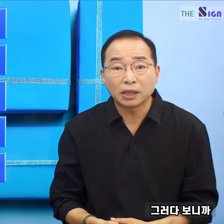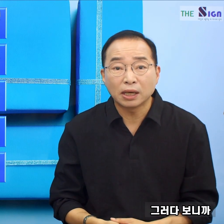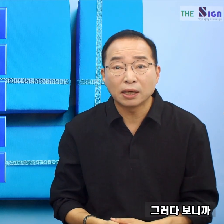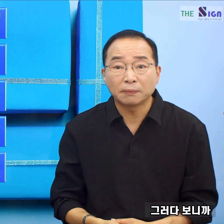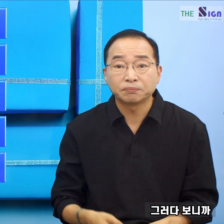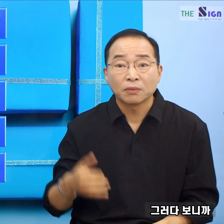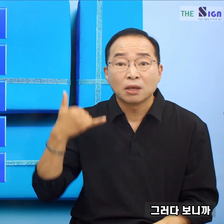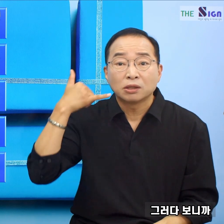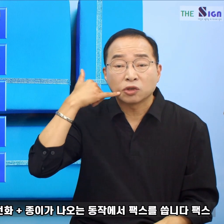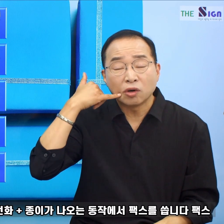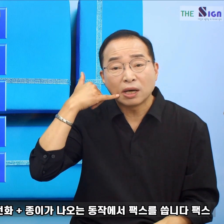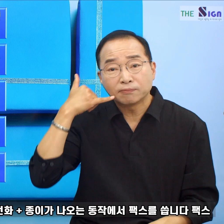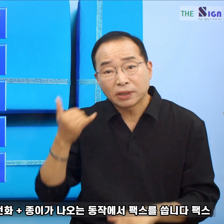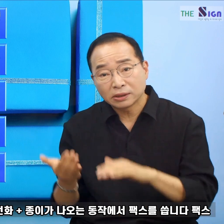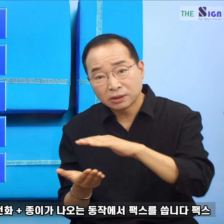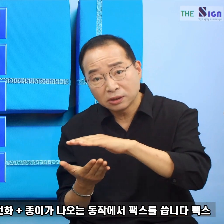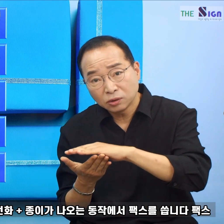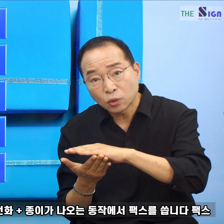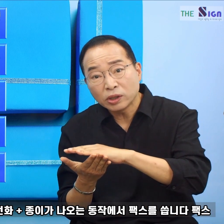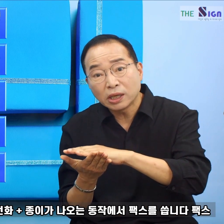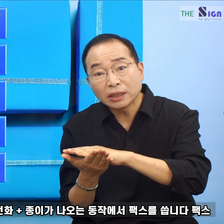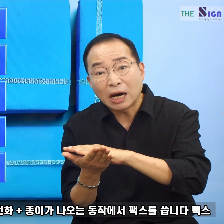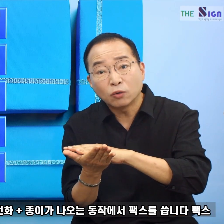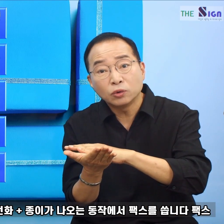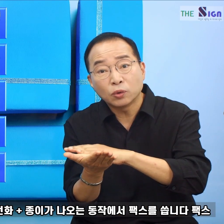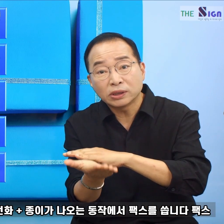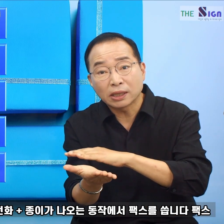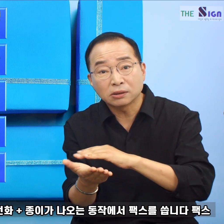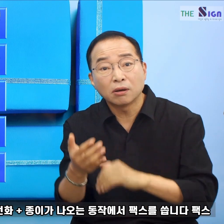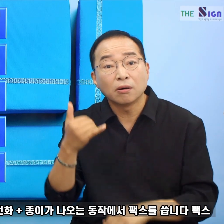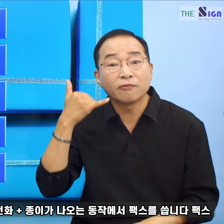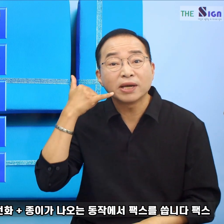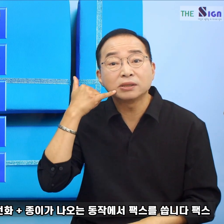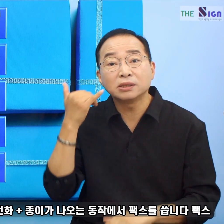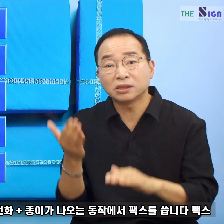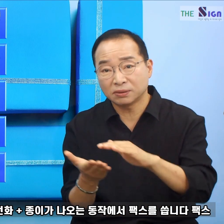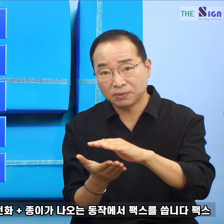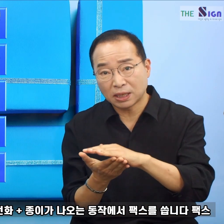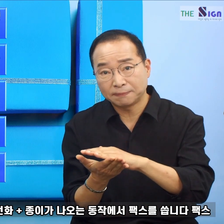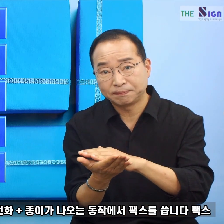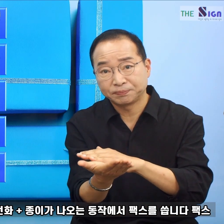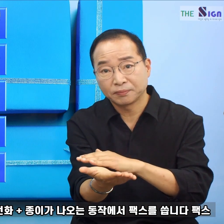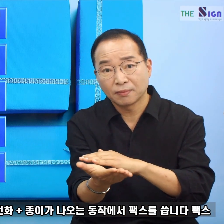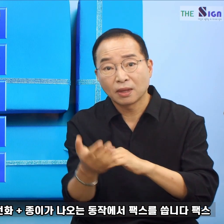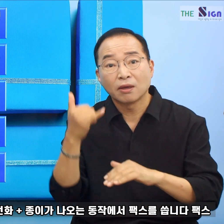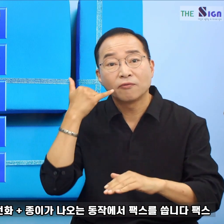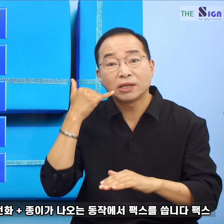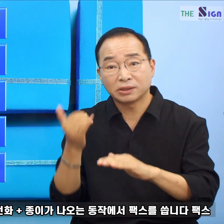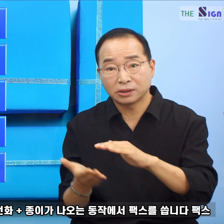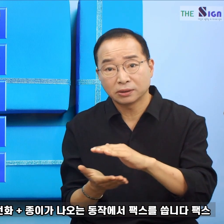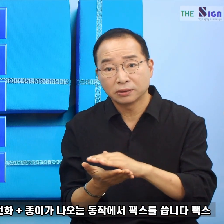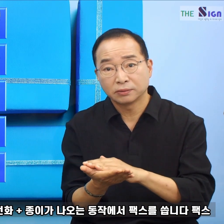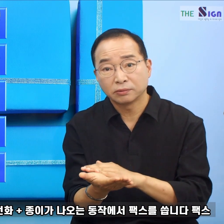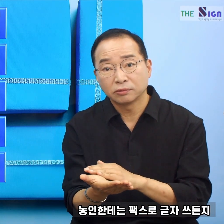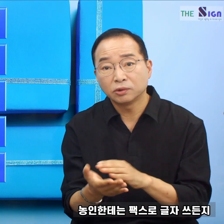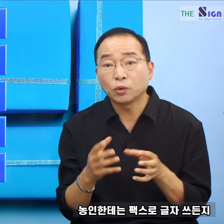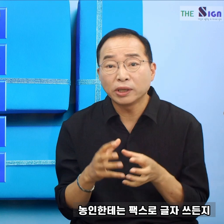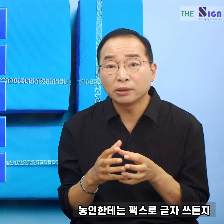보니까 전화 플러스 종이가 나오는 동작에서 팩스를 씁니다. 팩스. 농인한테는